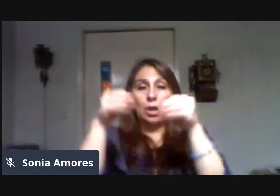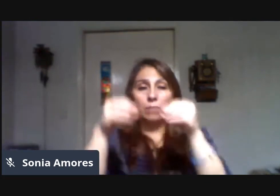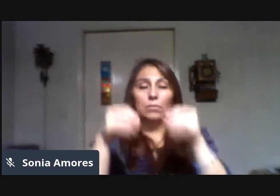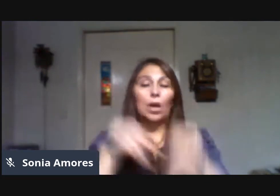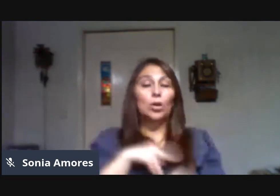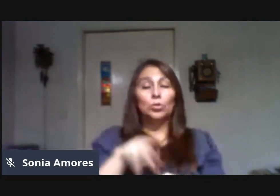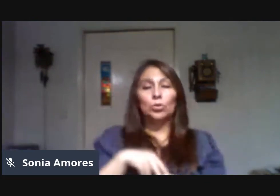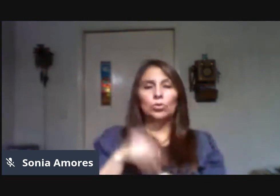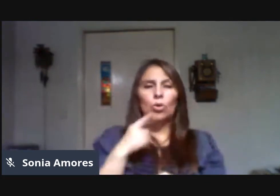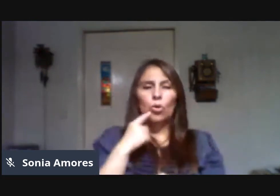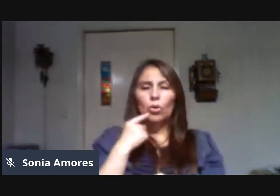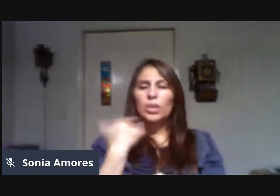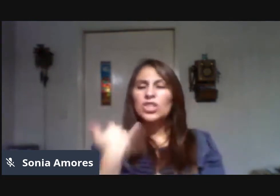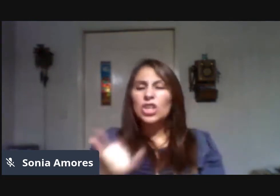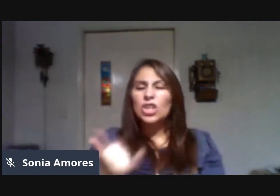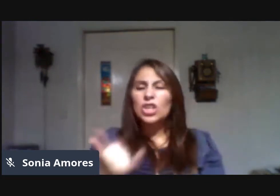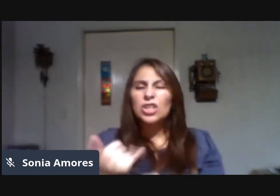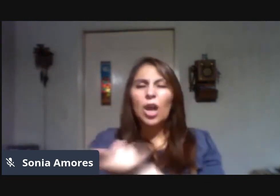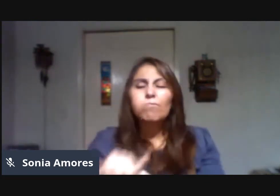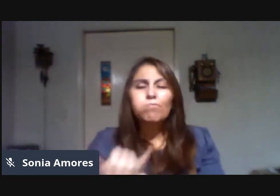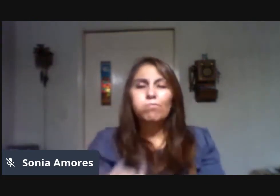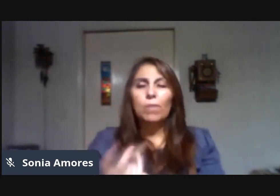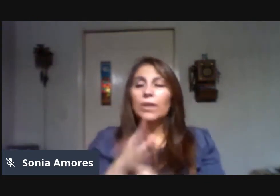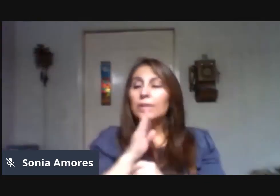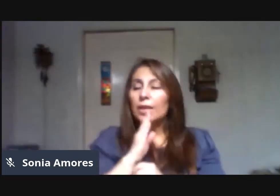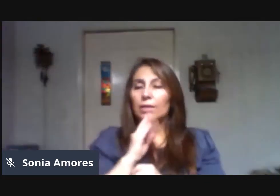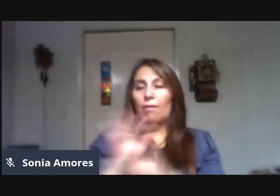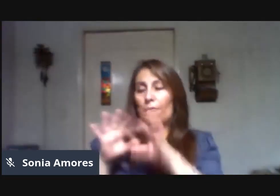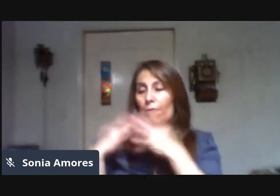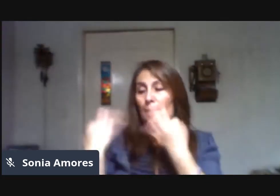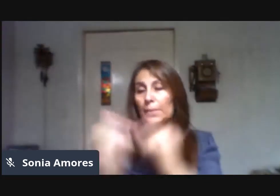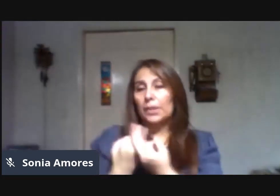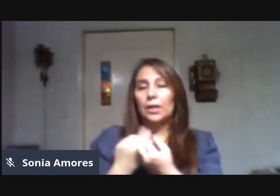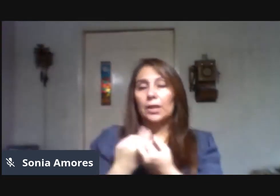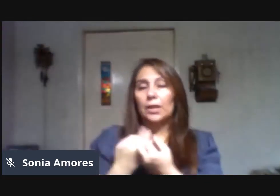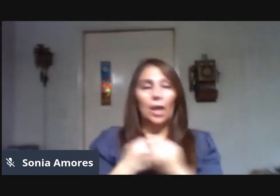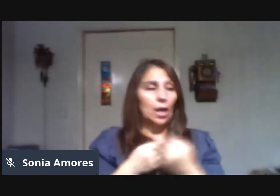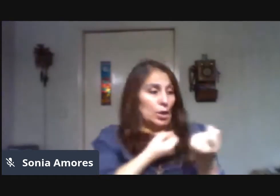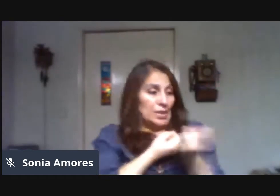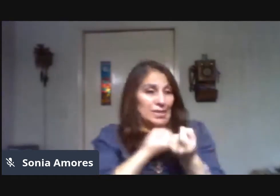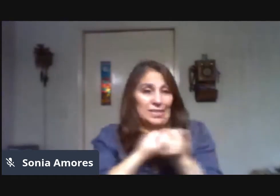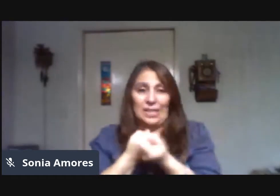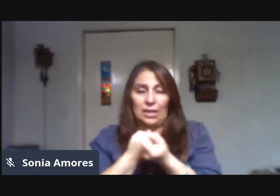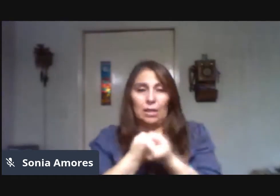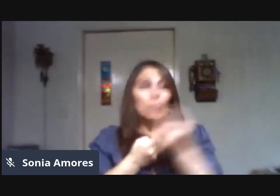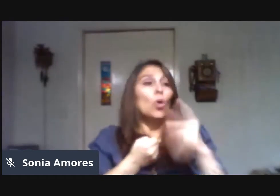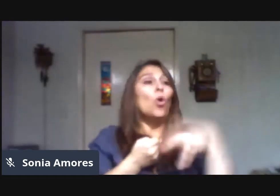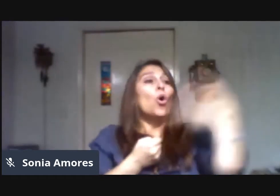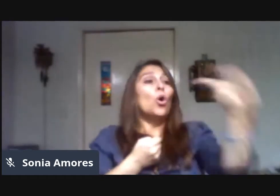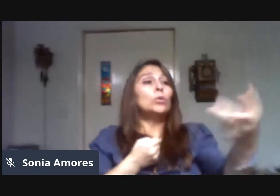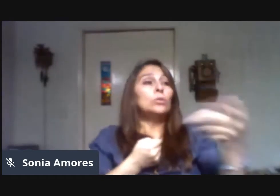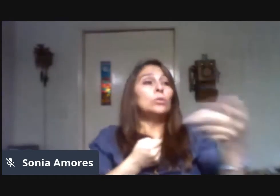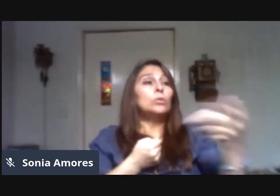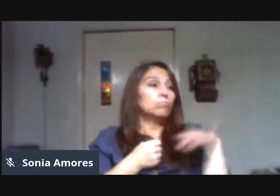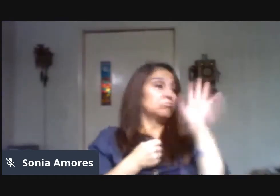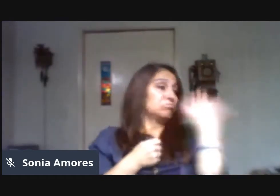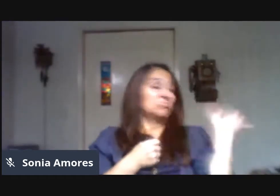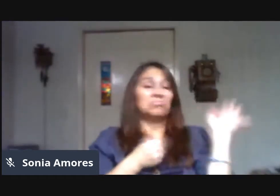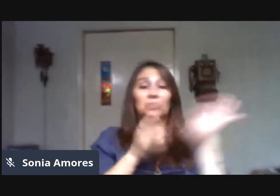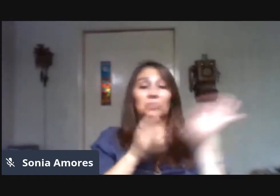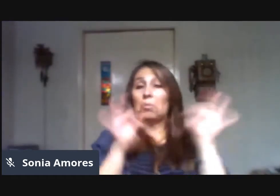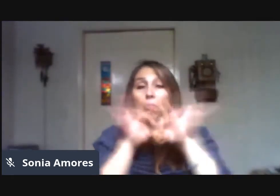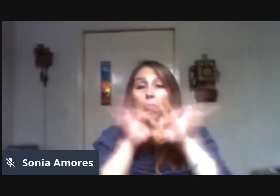lo cercano, o sea, la familia, el que esté bien, y no los otros, porque es parte también de esas rupturas que ha